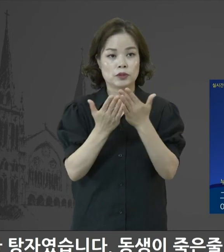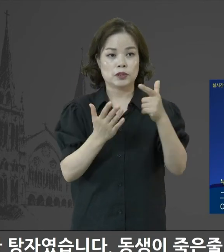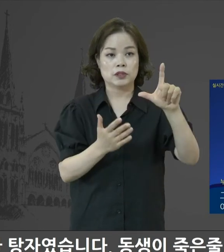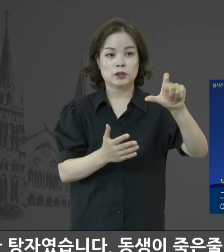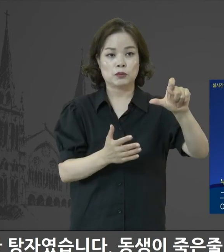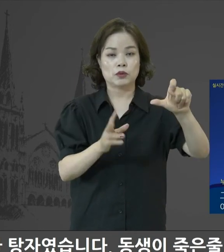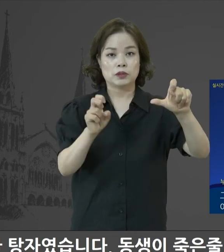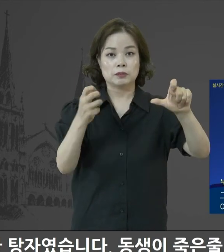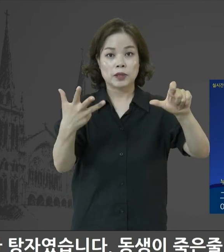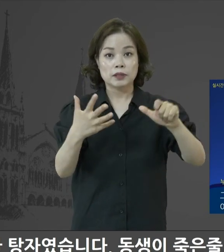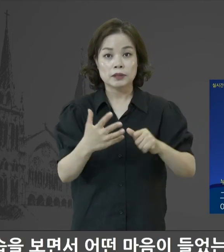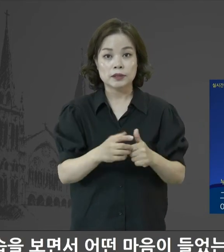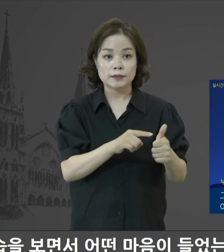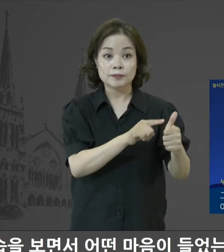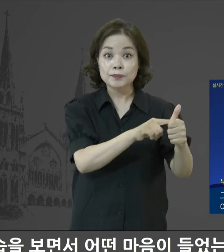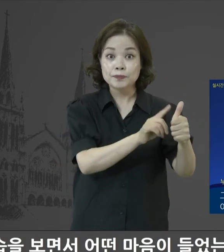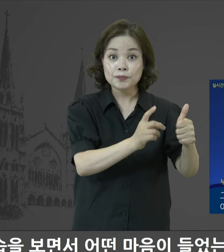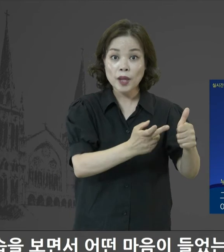그가